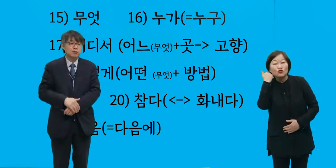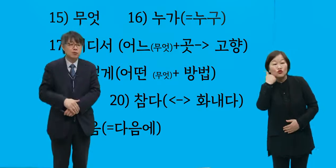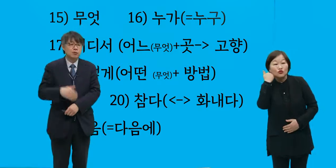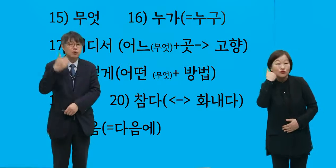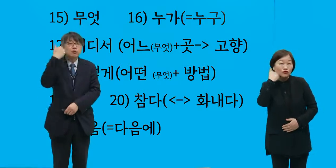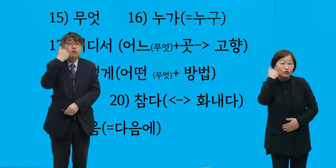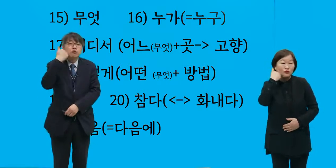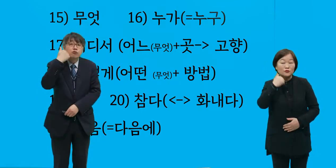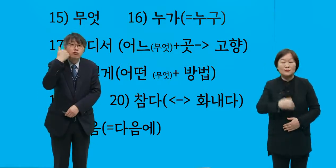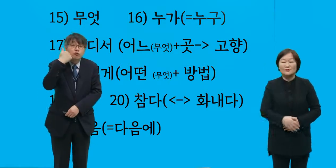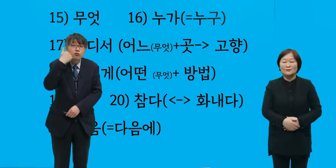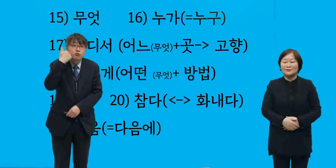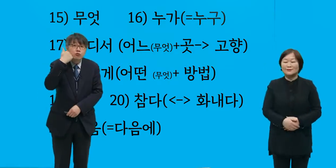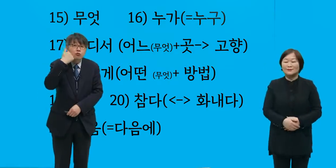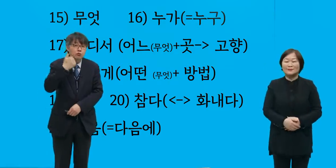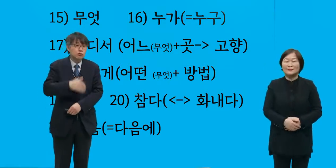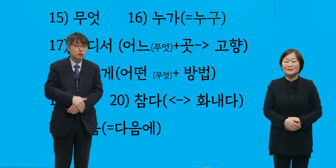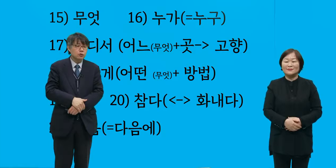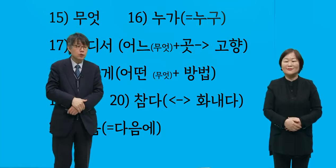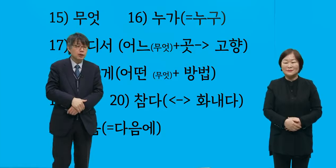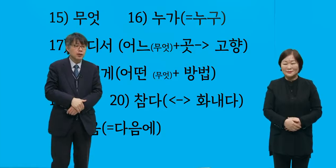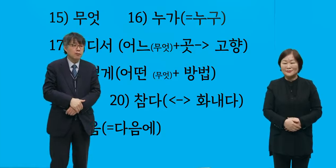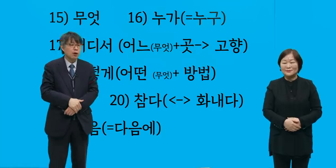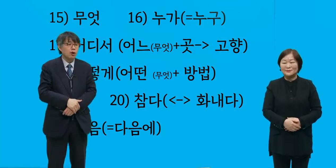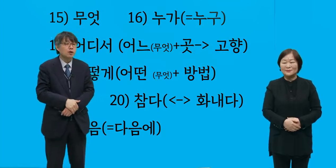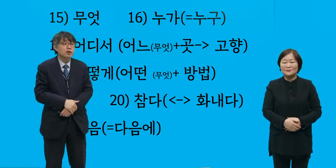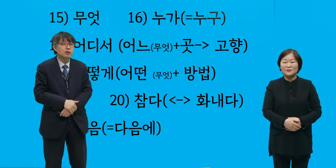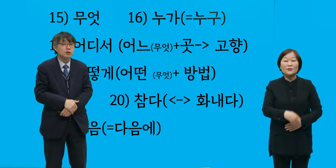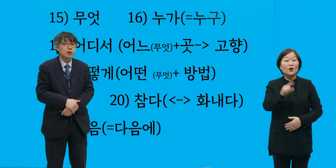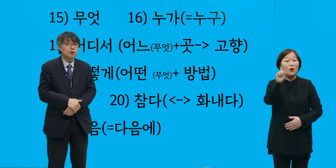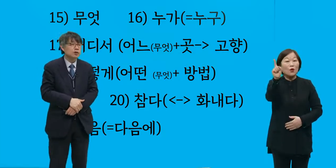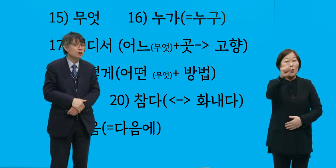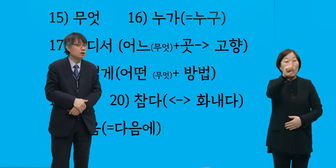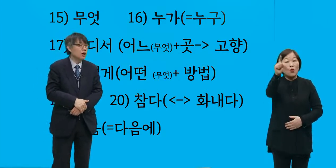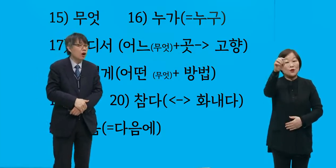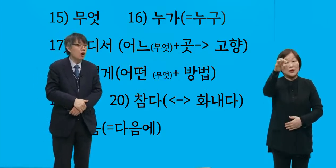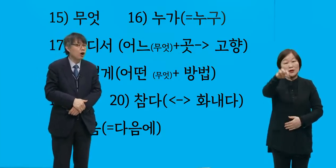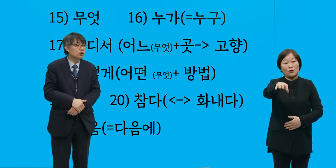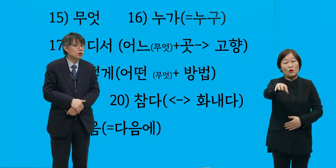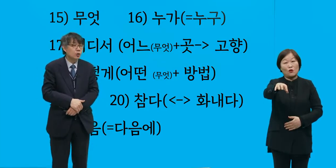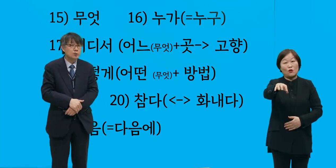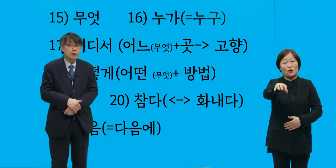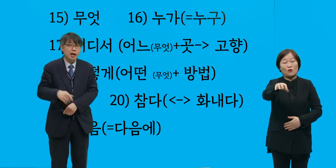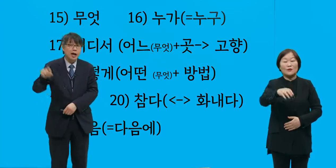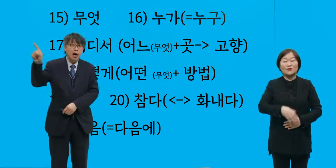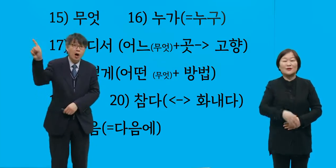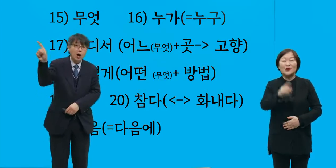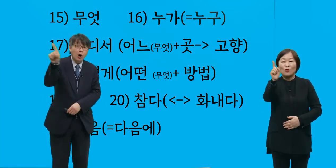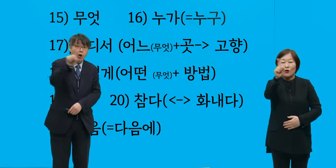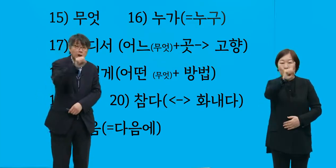느낌으로 누구. 그 다음에 어디서는 어느 곳입니다.